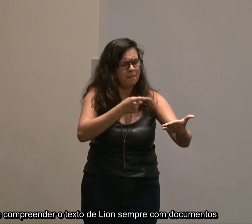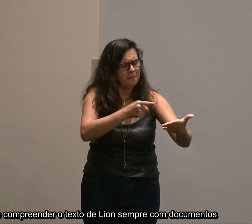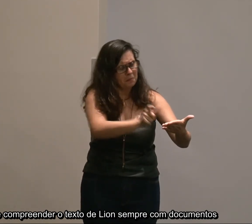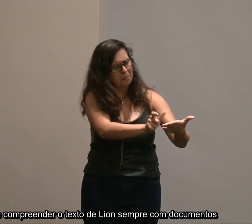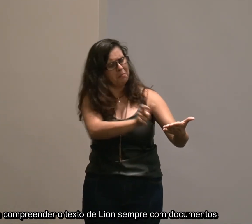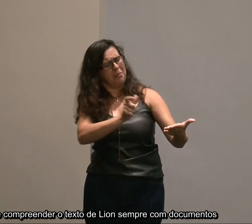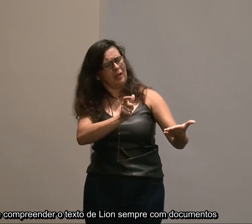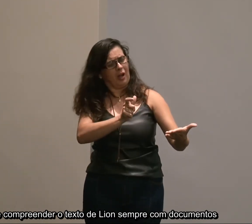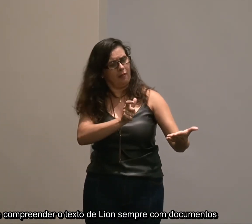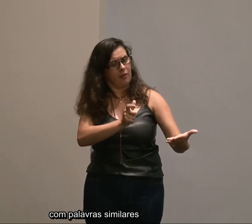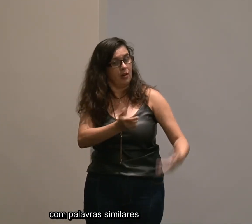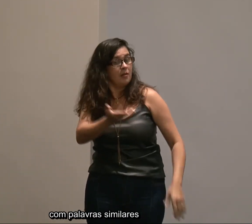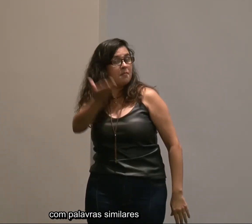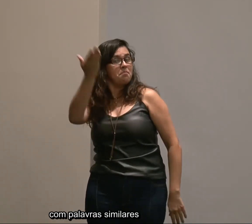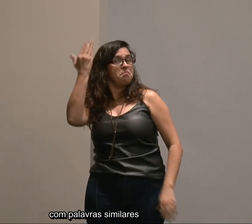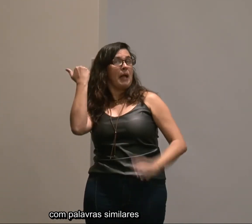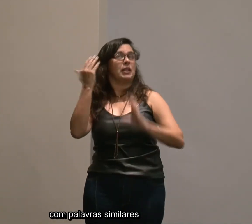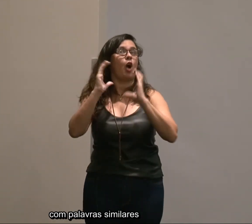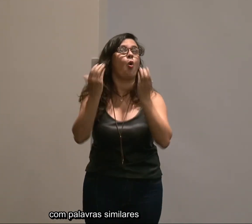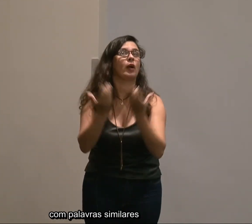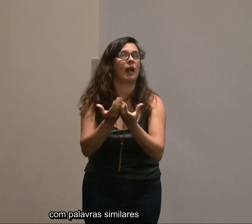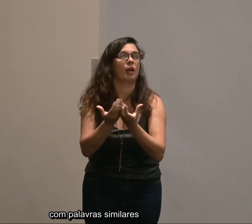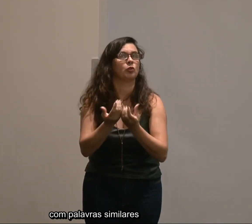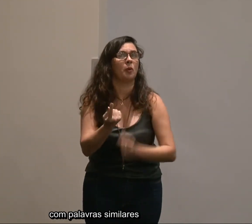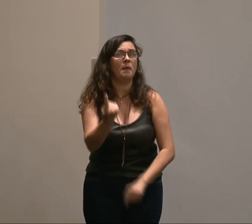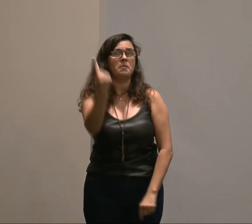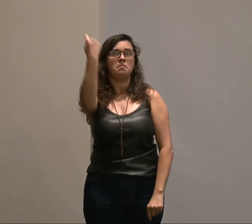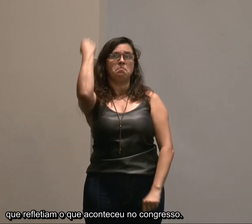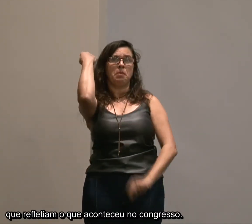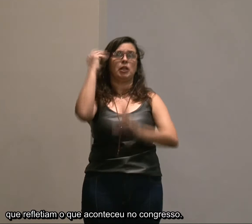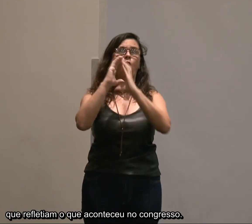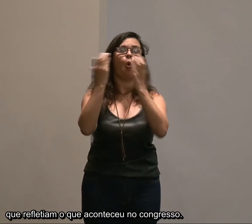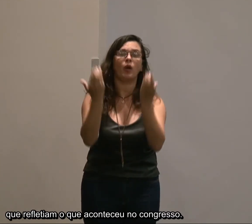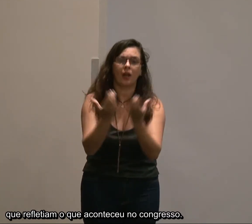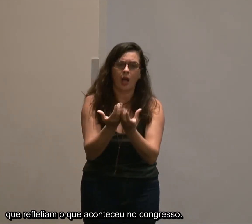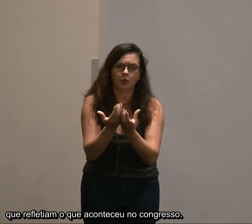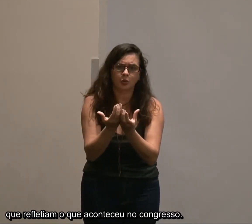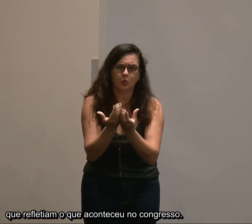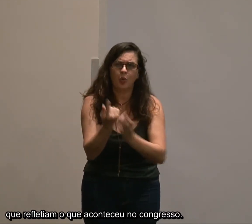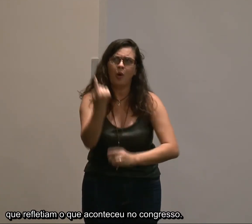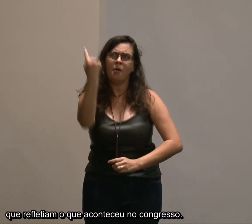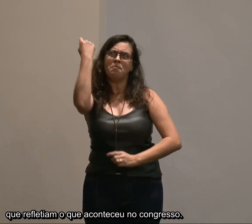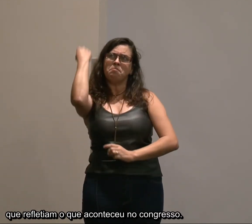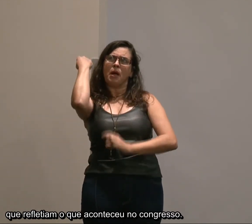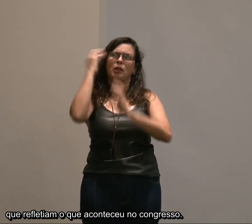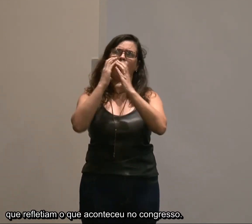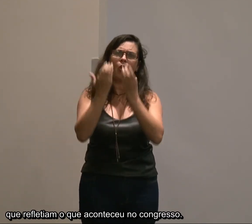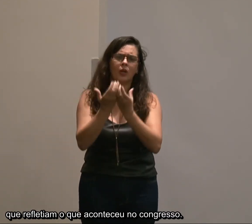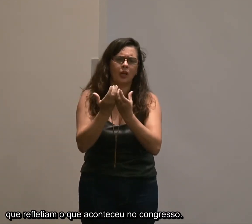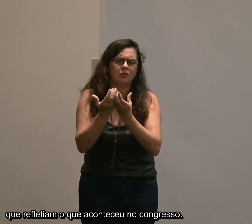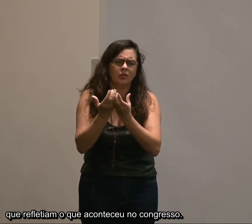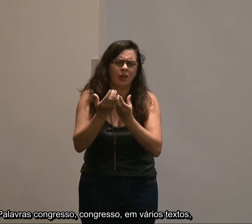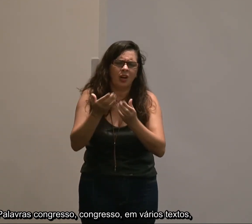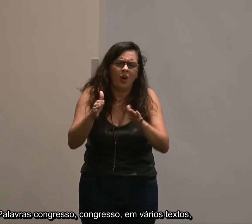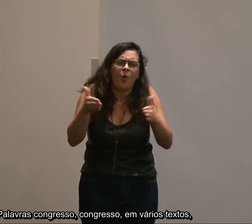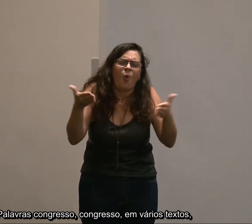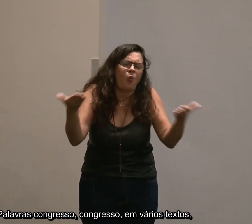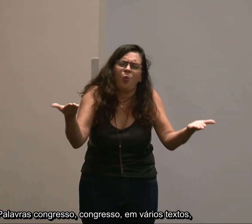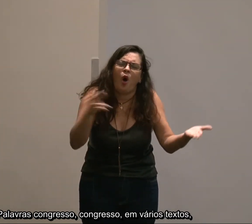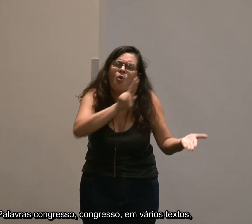documentos com palavras similares que refletiam o que aconteceu ao congresso palavras congresso congresso